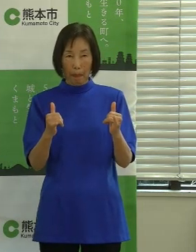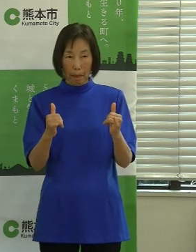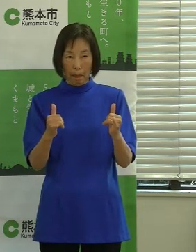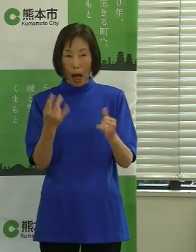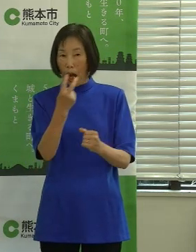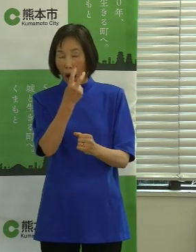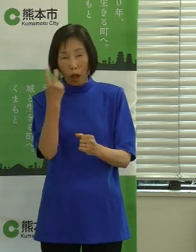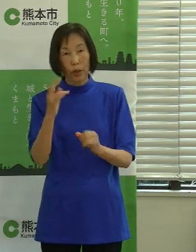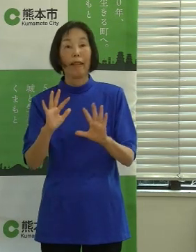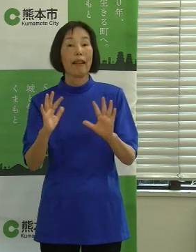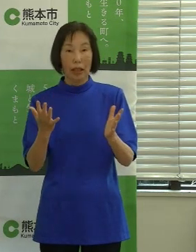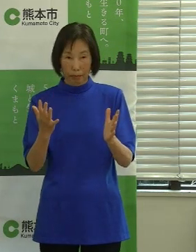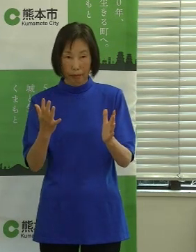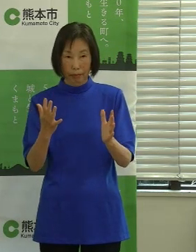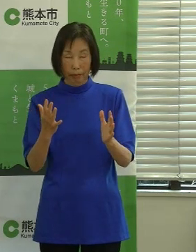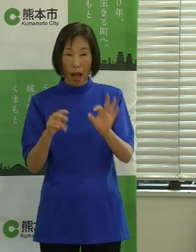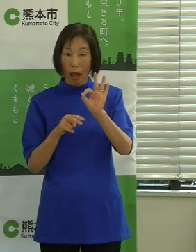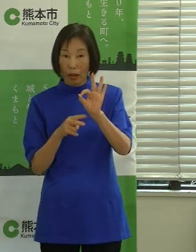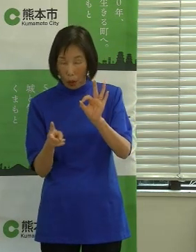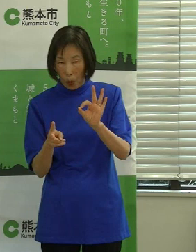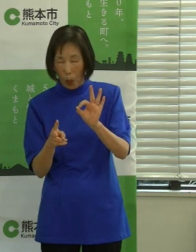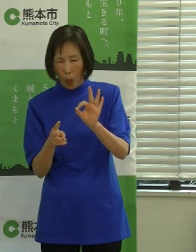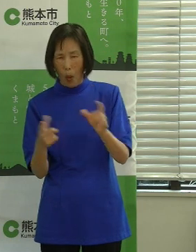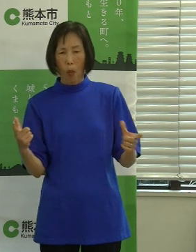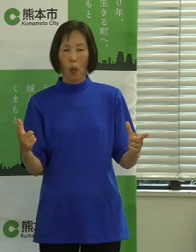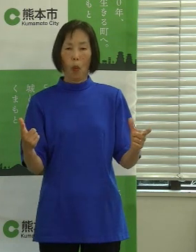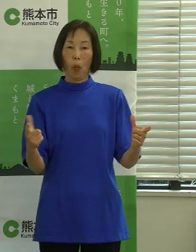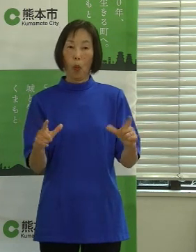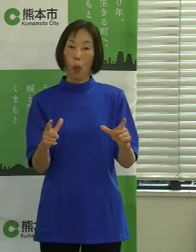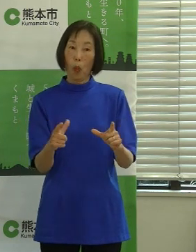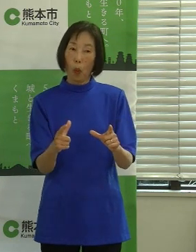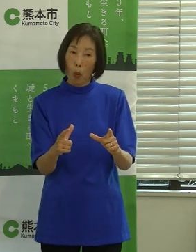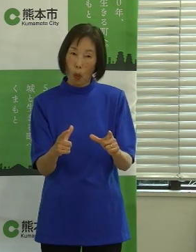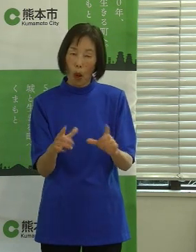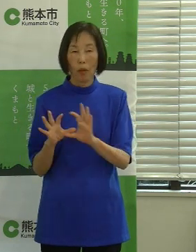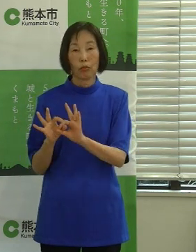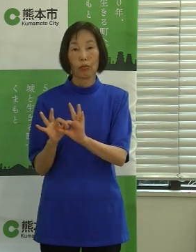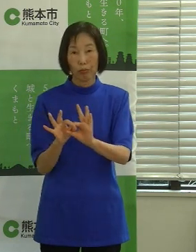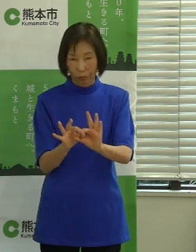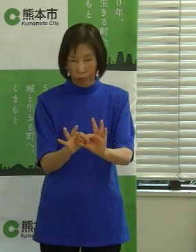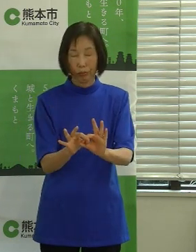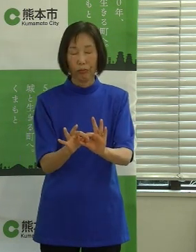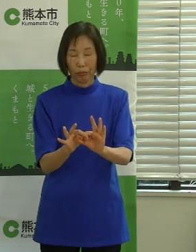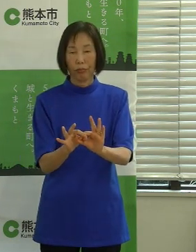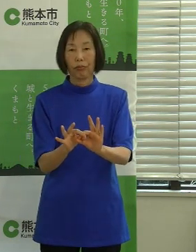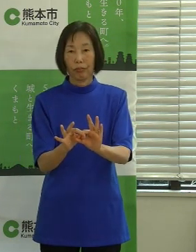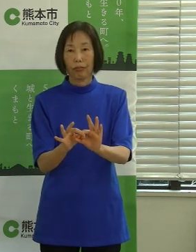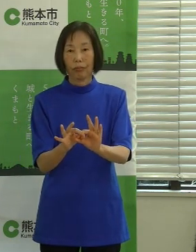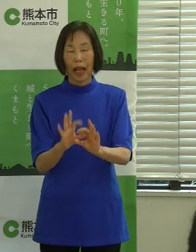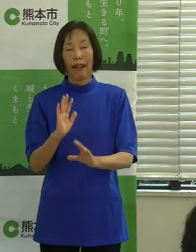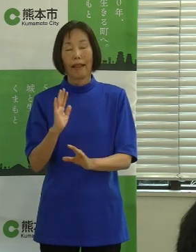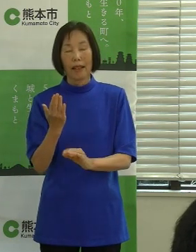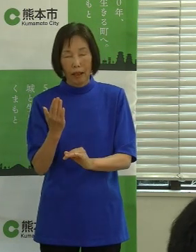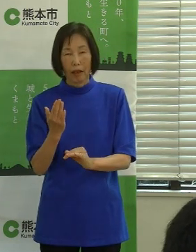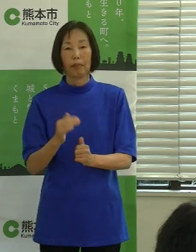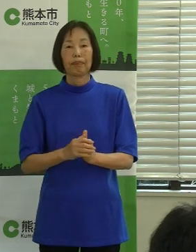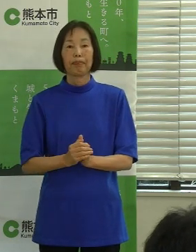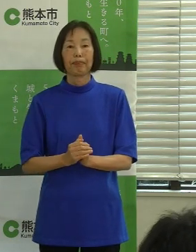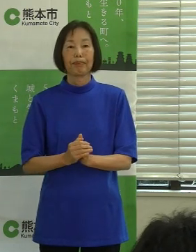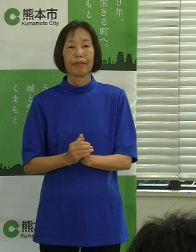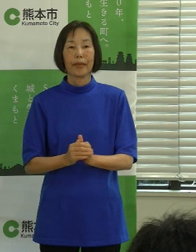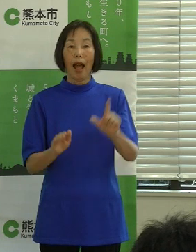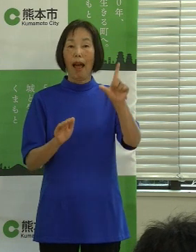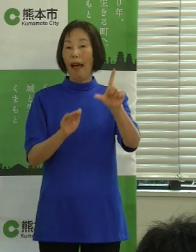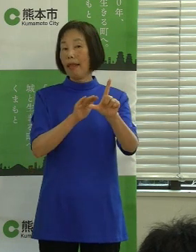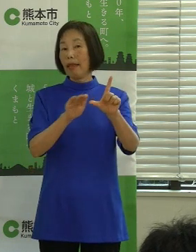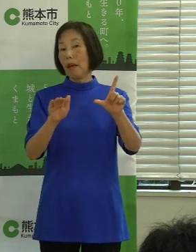確認をされておらず縮小傾向は継続をしております。ただこのレ